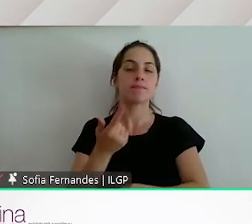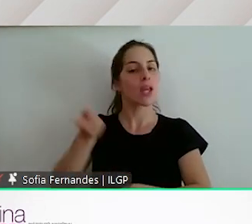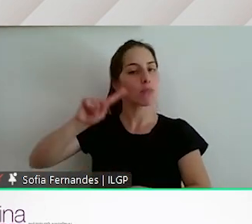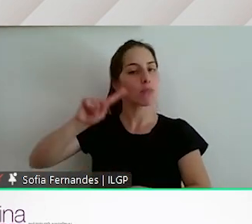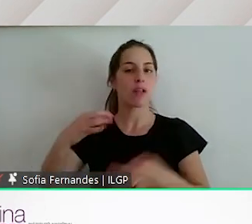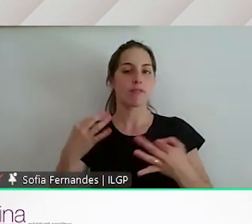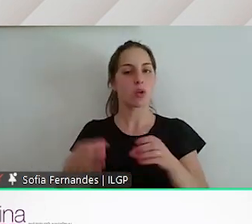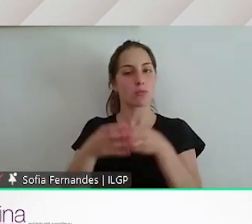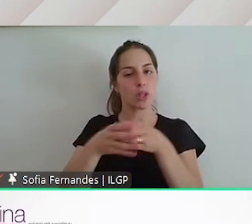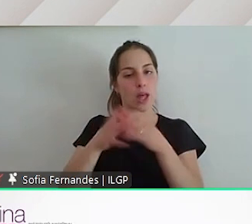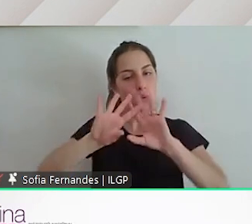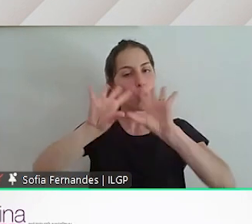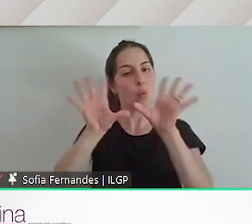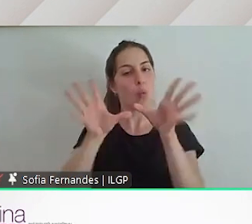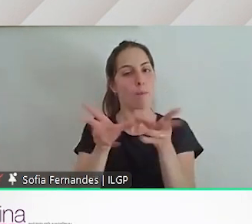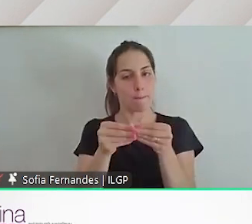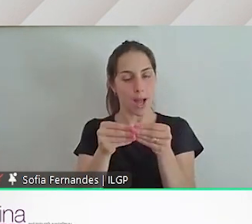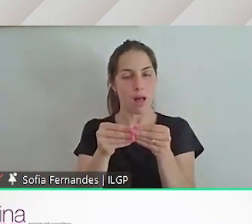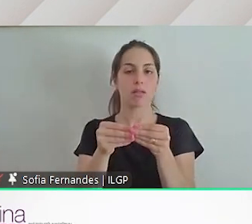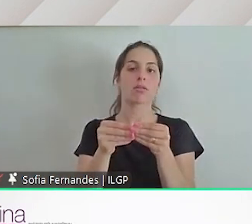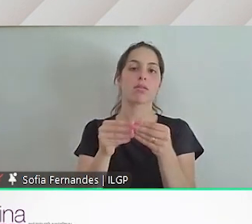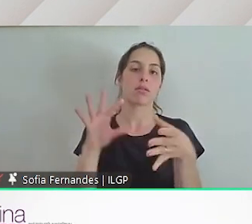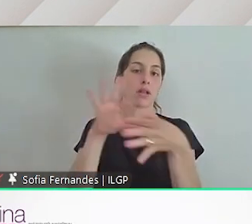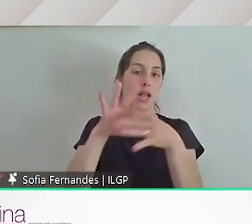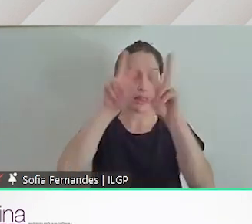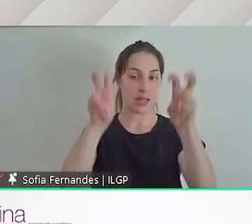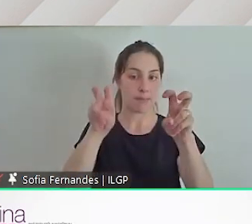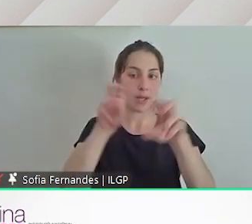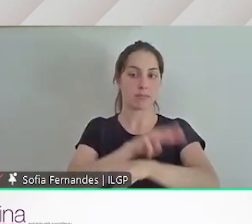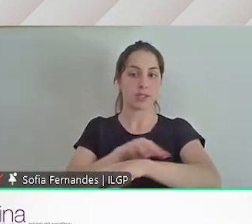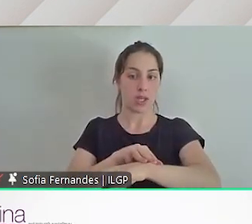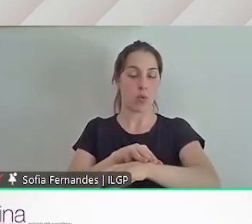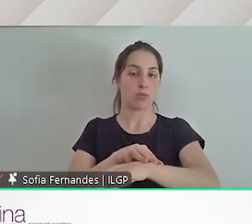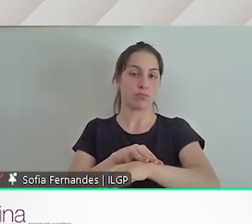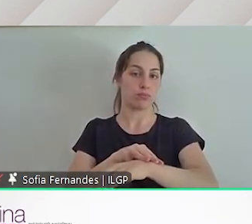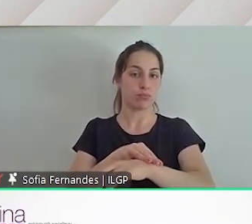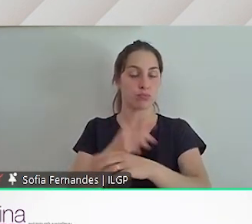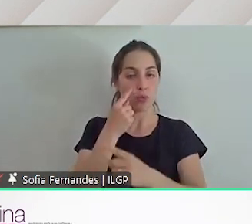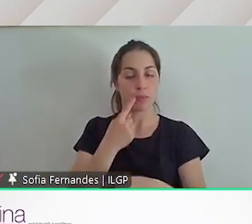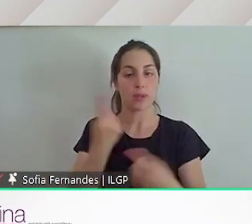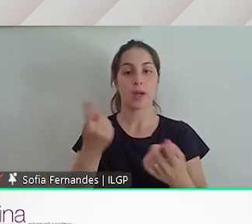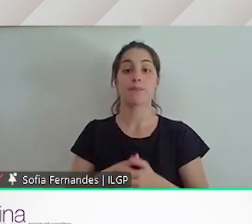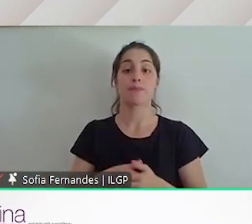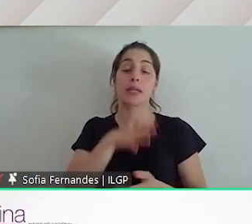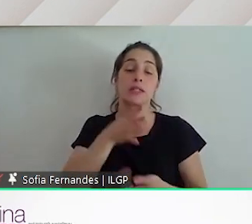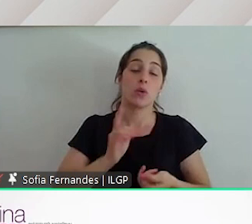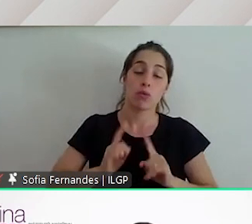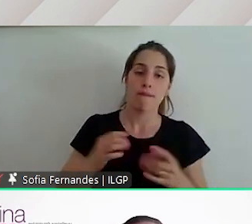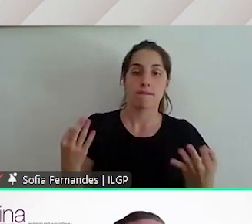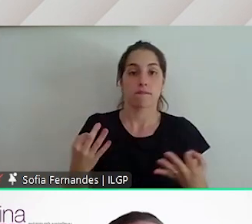comunidades globais de excelência no âmbito, neste caso, da administração pública. E, portanto, isso para dizer que, de facto, nós estamos